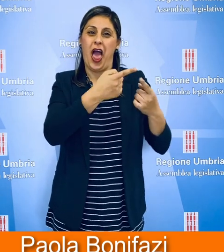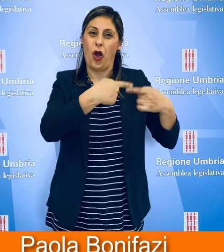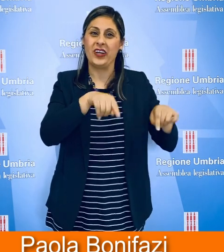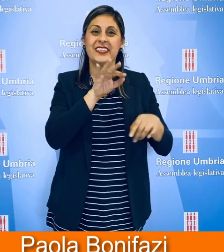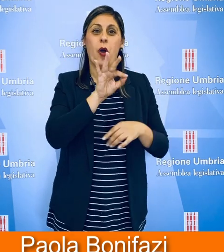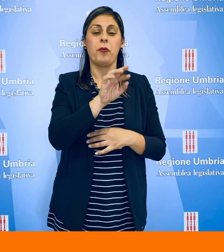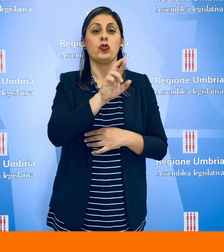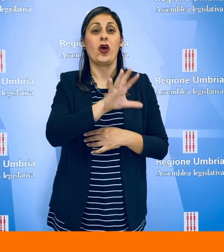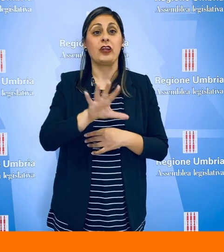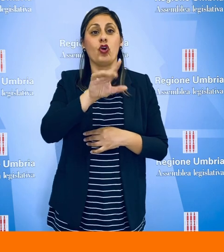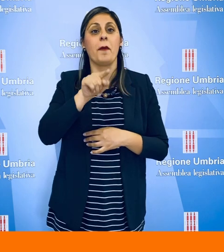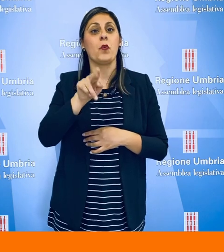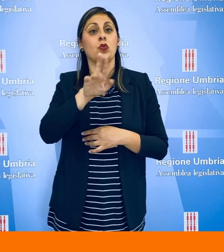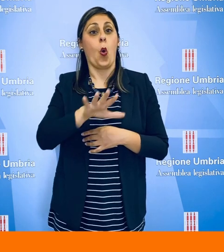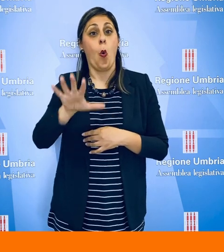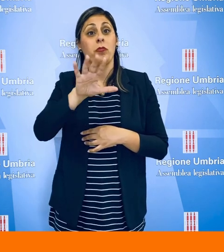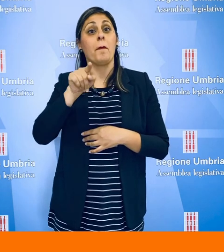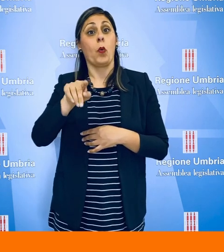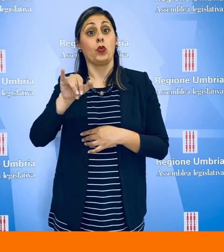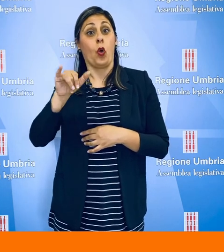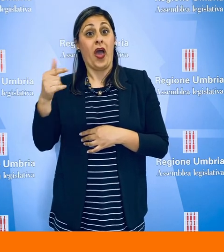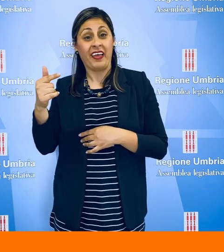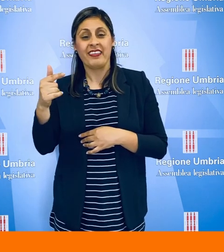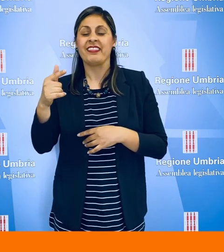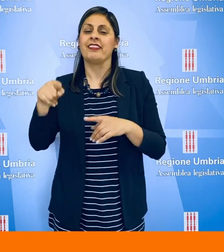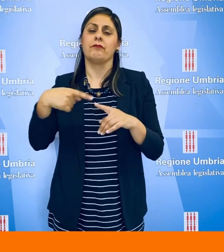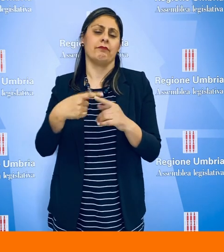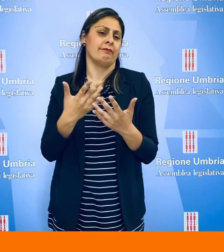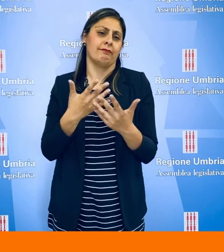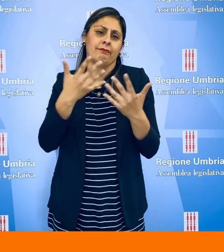rete sul sito istituzionale